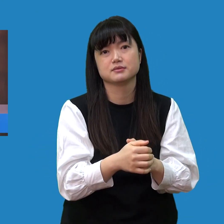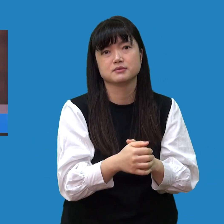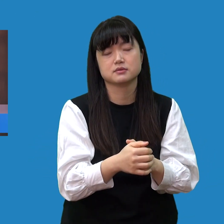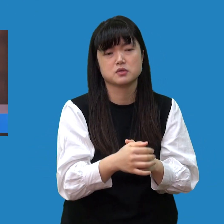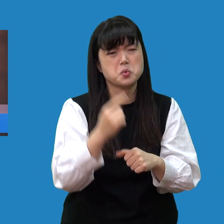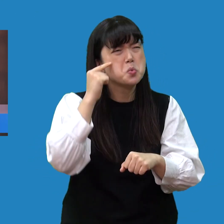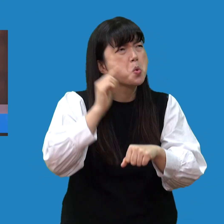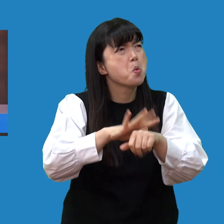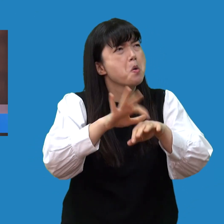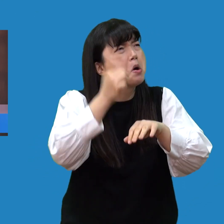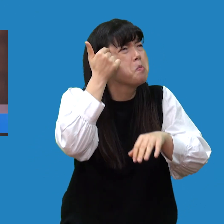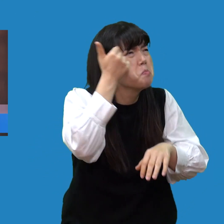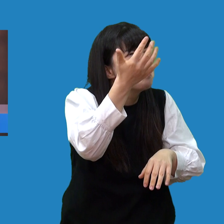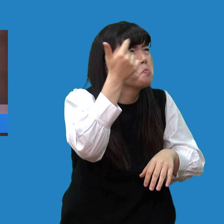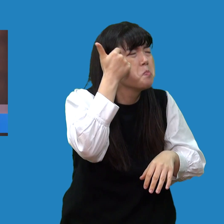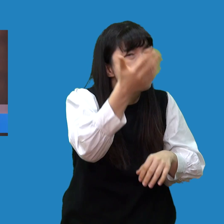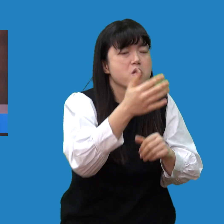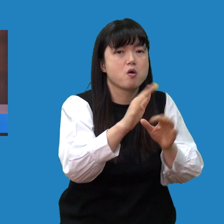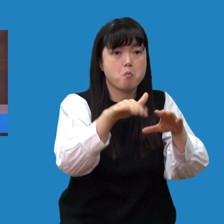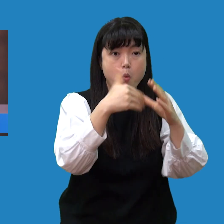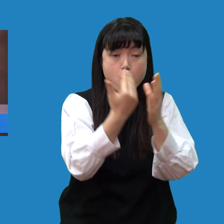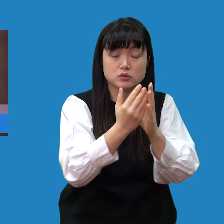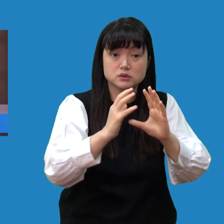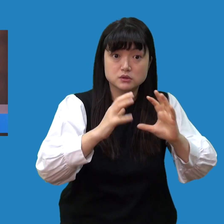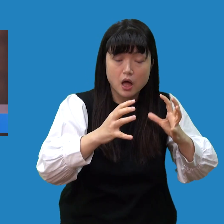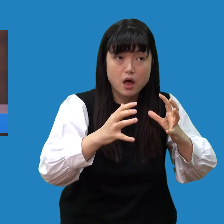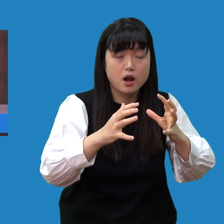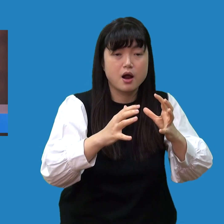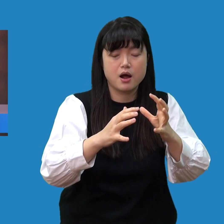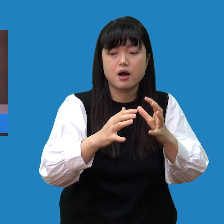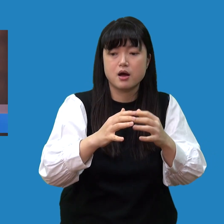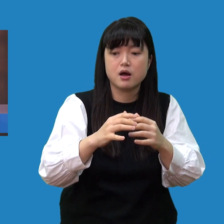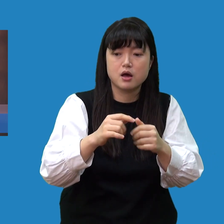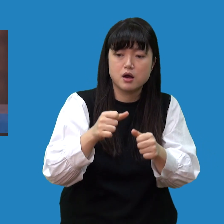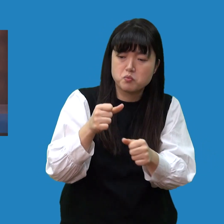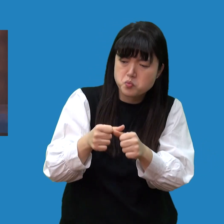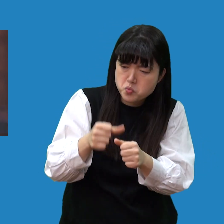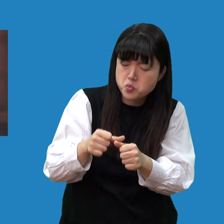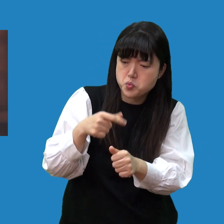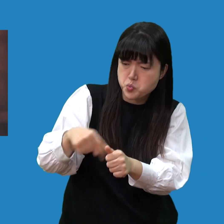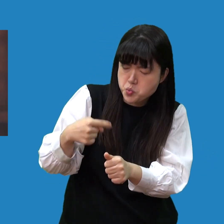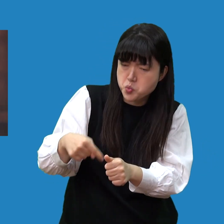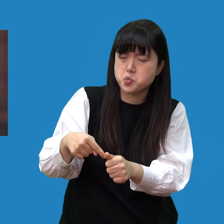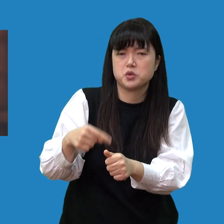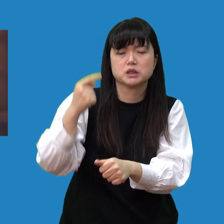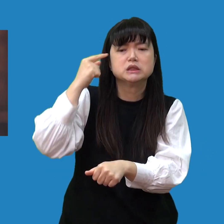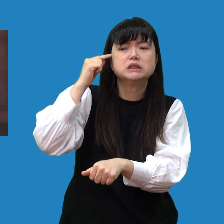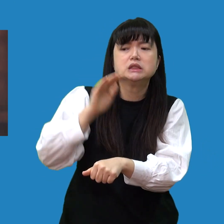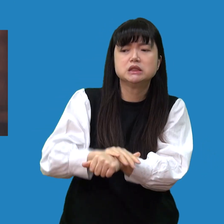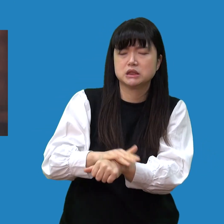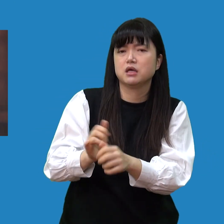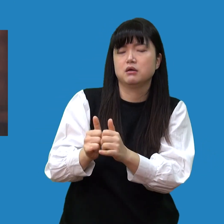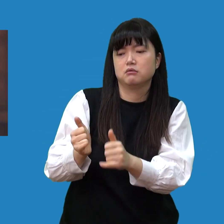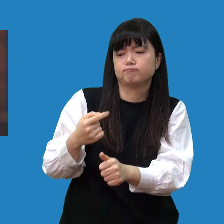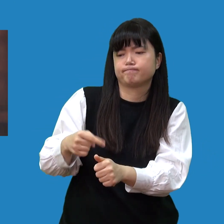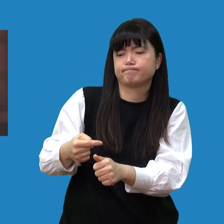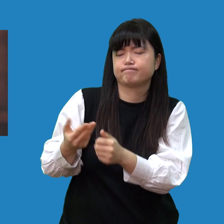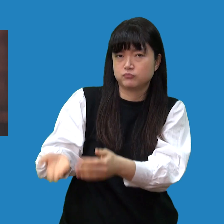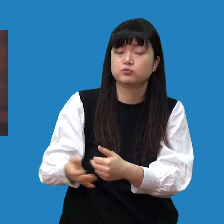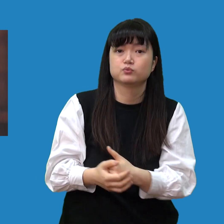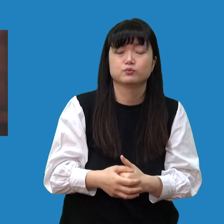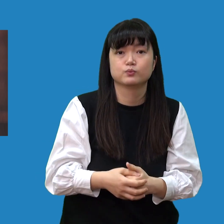다 물었어요. 그는 모든 나라를 향한 카운슬러였고 멘토였고 지혜의 공급자였던 것입니다.